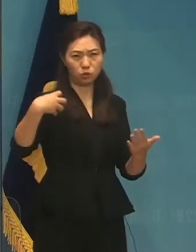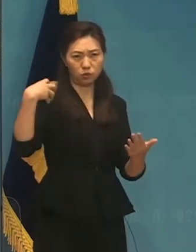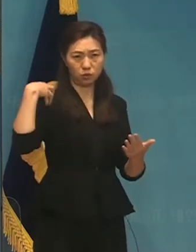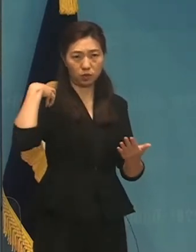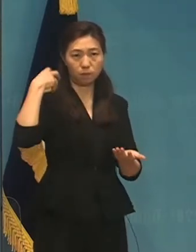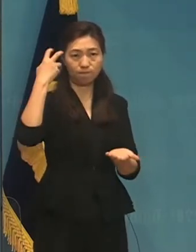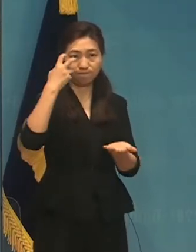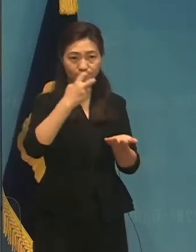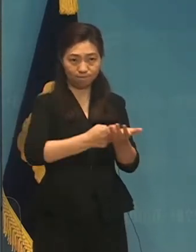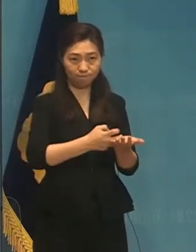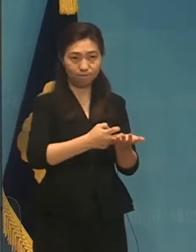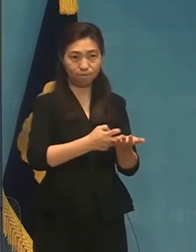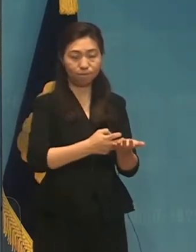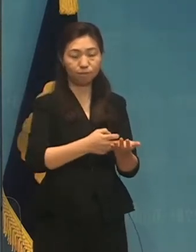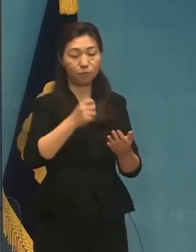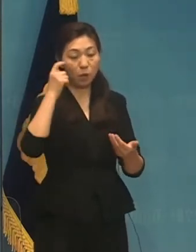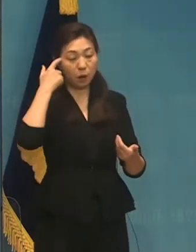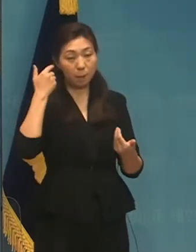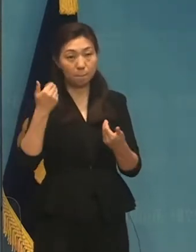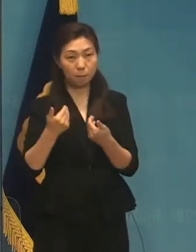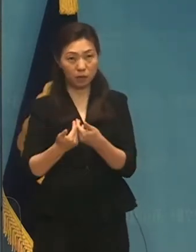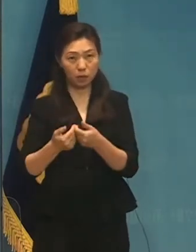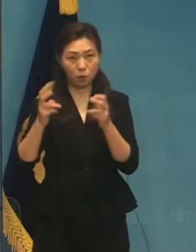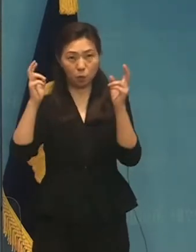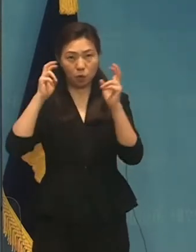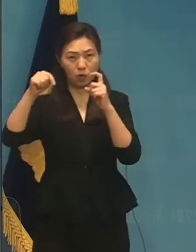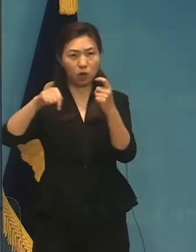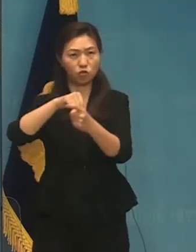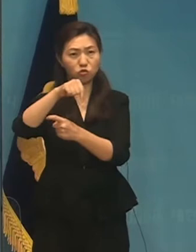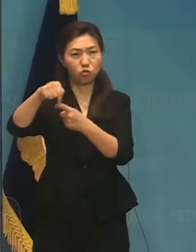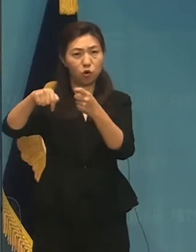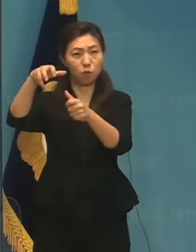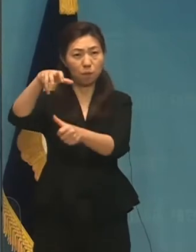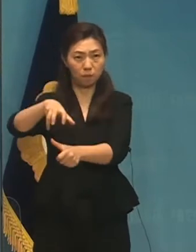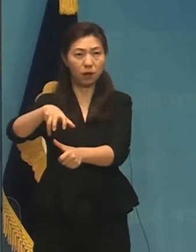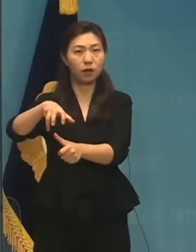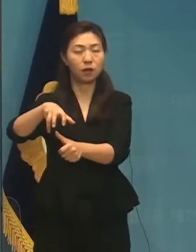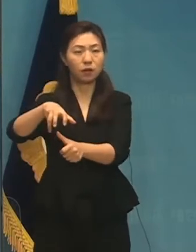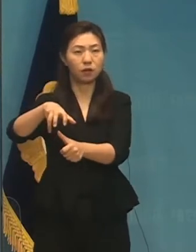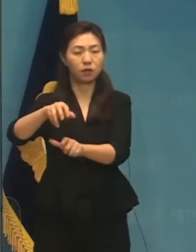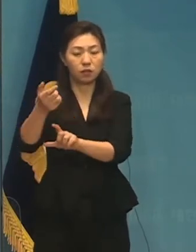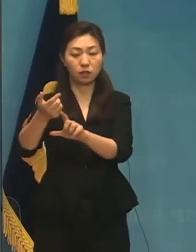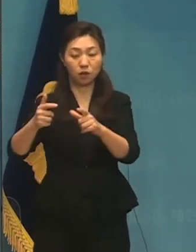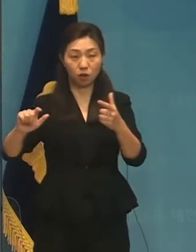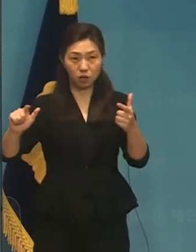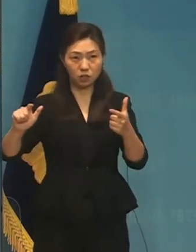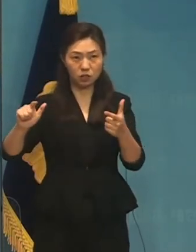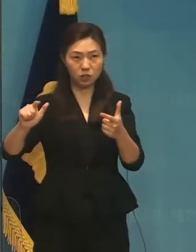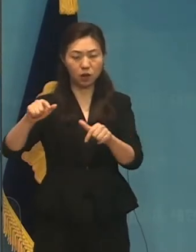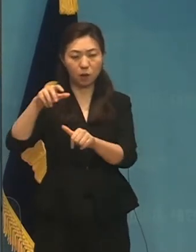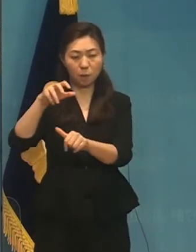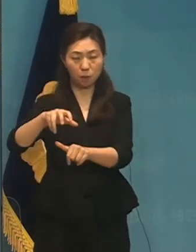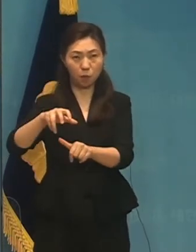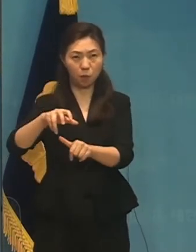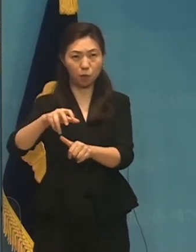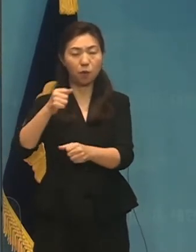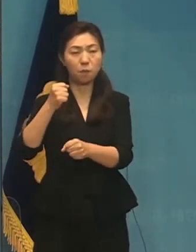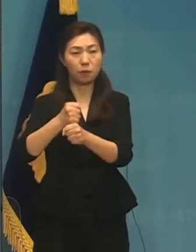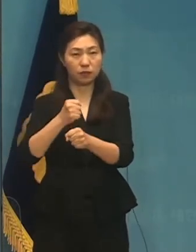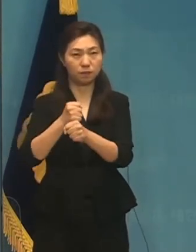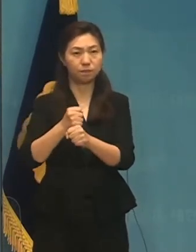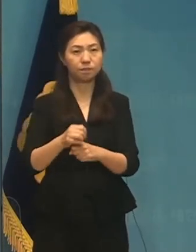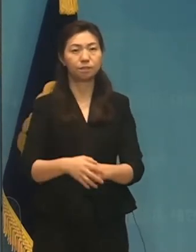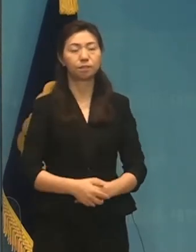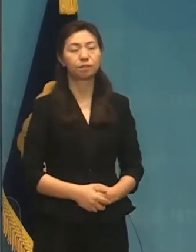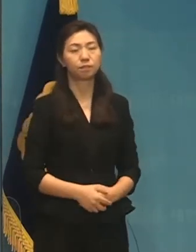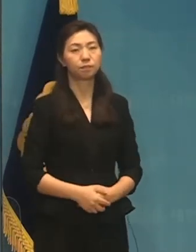의무화하겠습니다. 그 반대급으로 기업활동을 규제하는 다양한 규제들을 합리화하겠습니다.